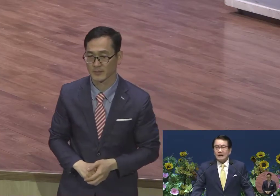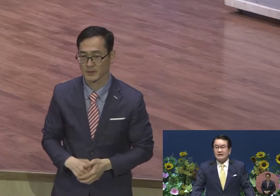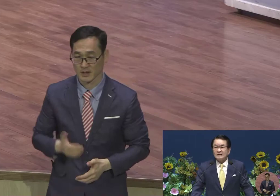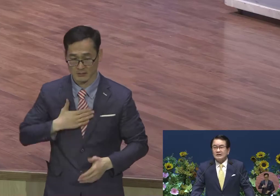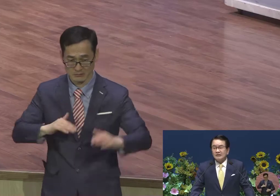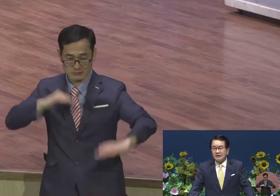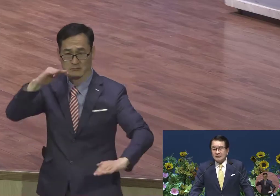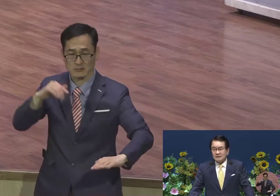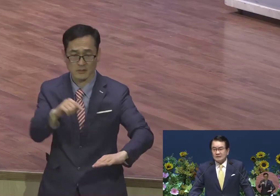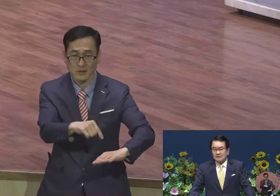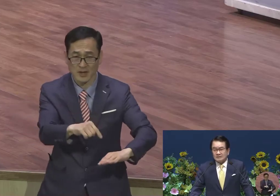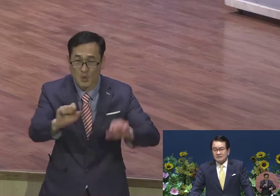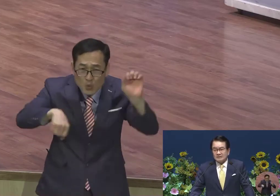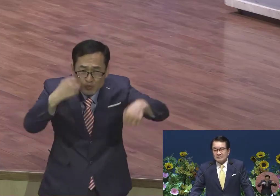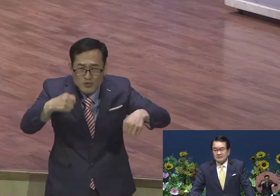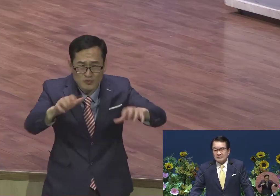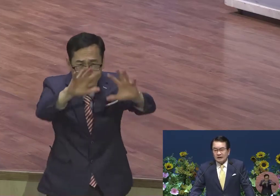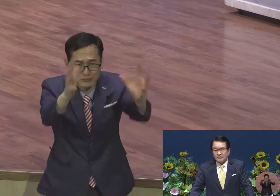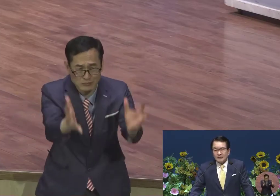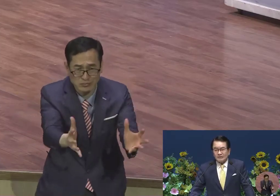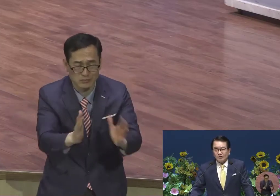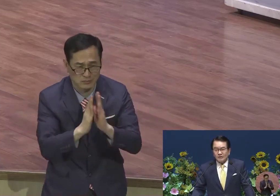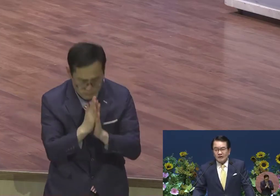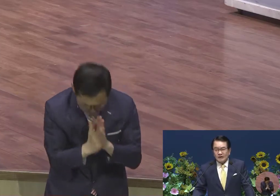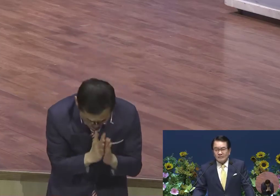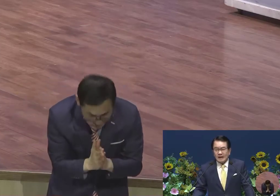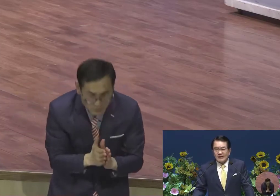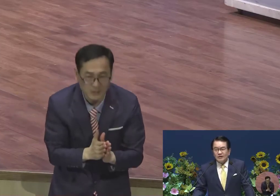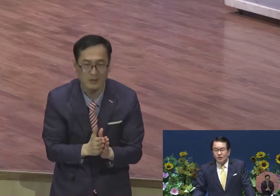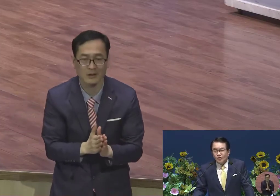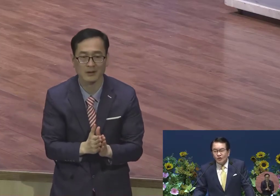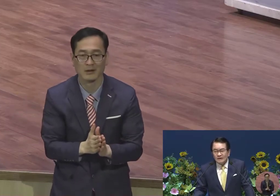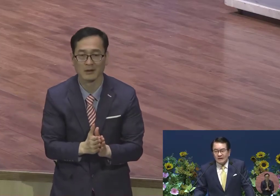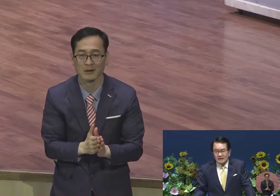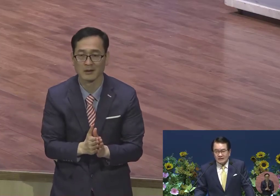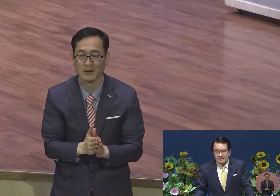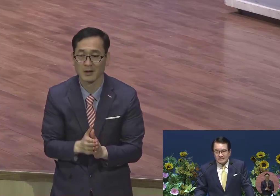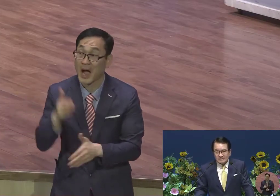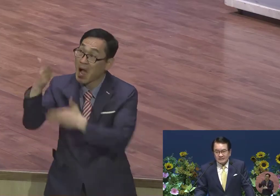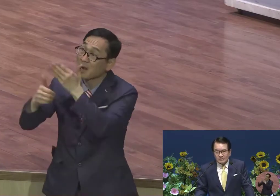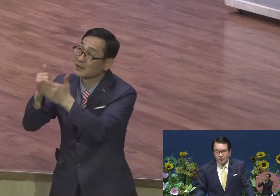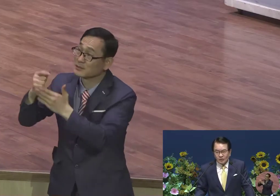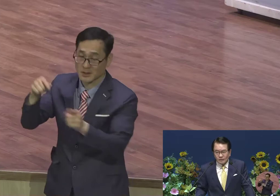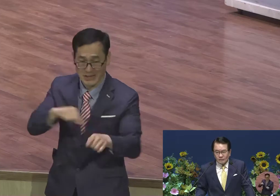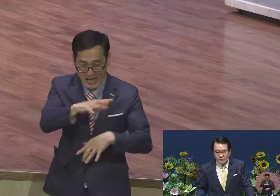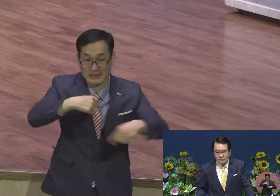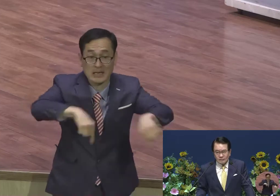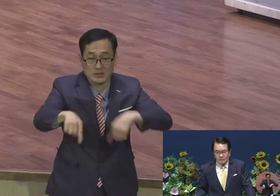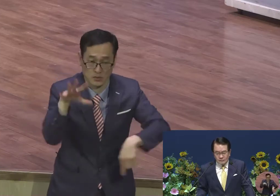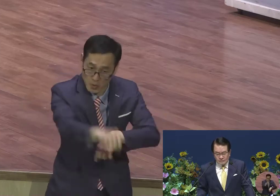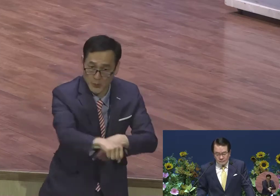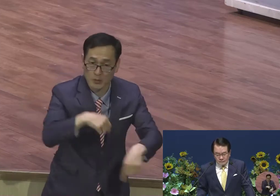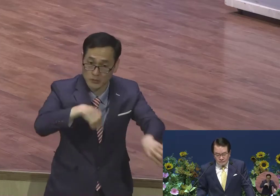마귀 식인들 48절 음명 걸려 마귀 종로를 싫어 종